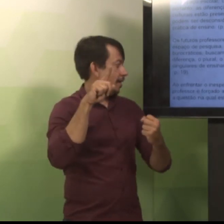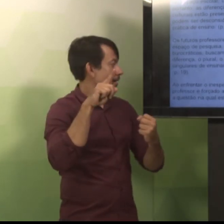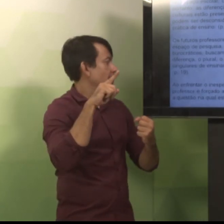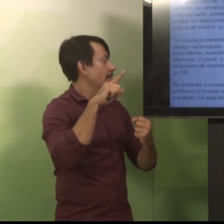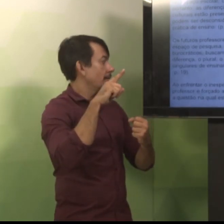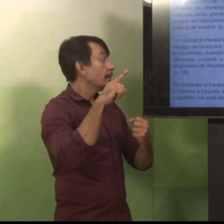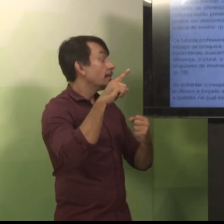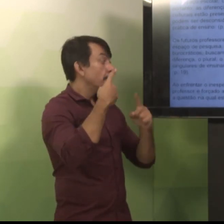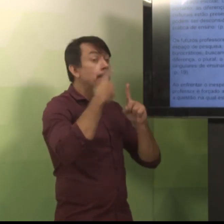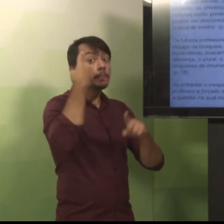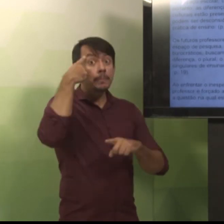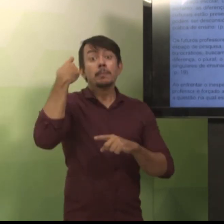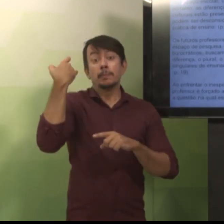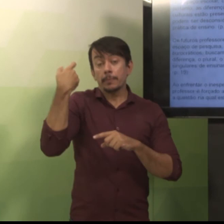nessas aprendizagens do estágio.